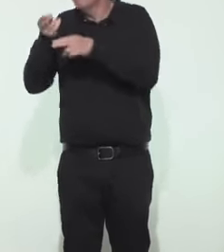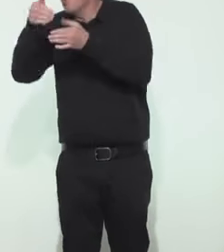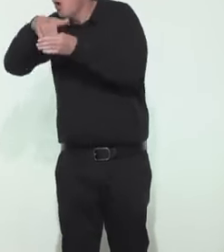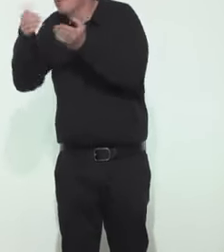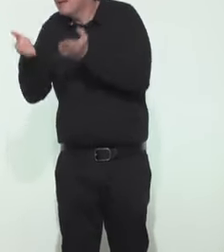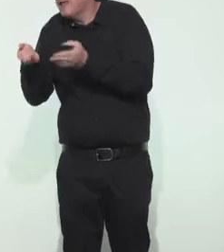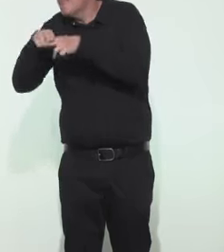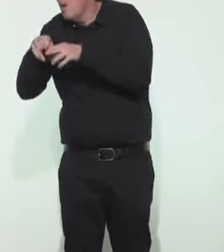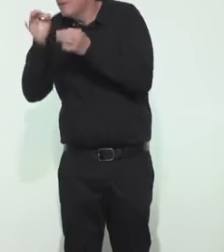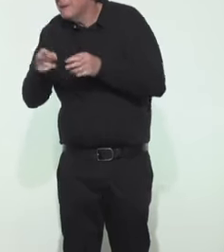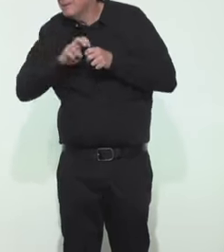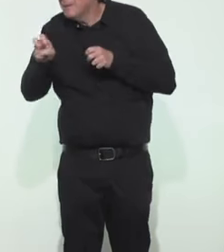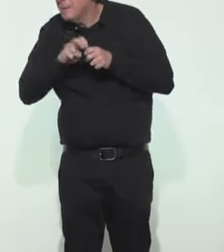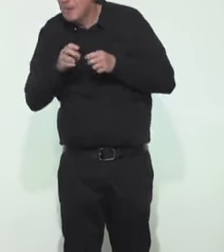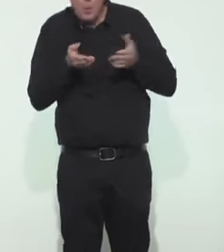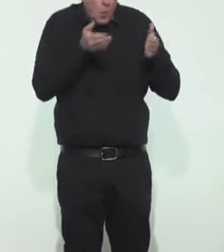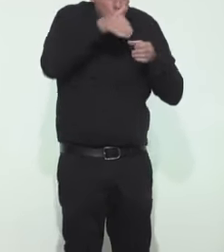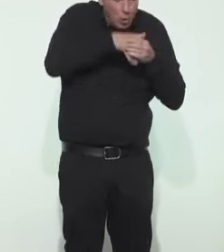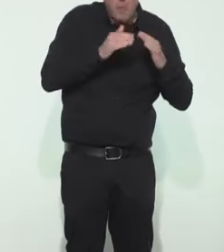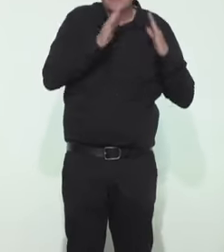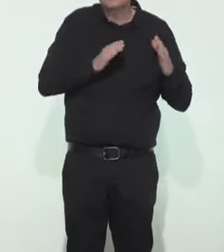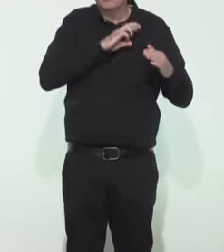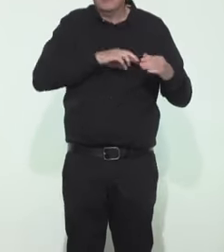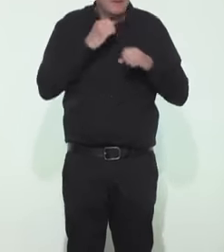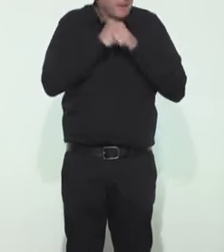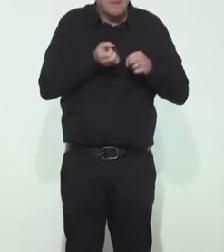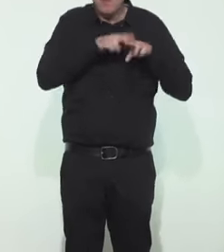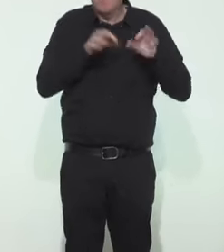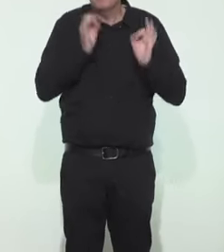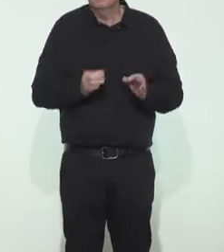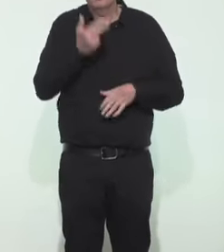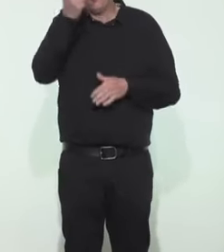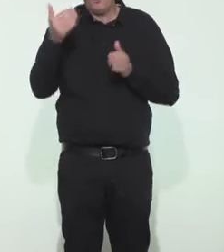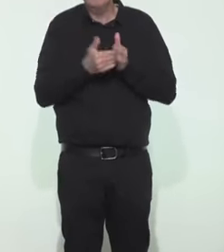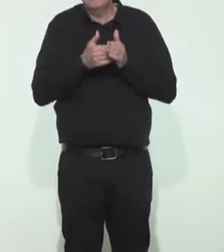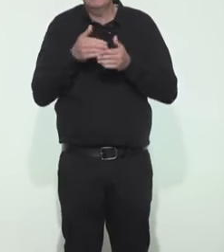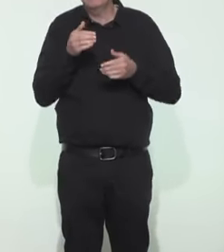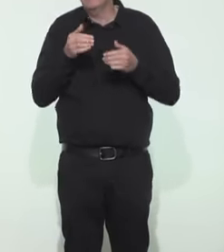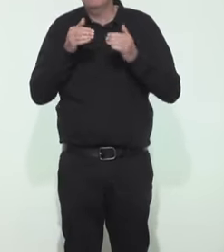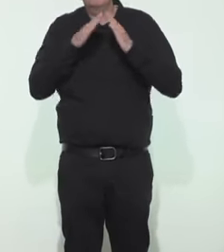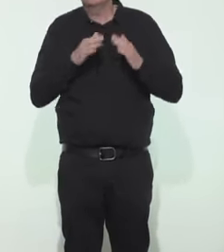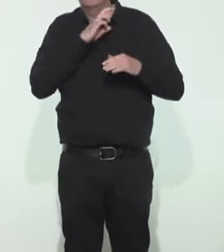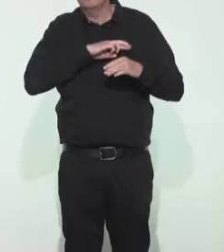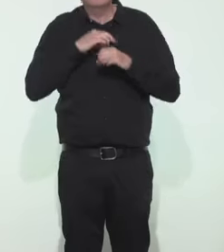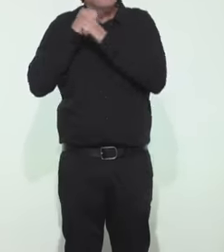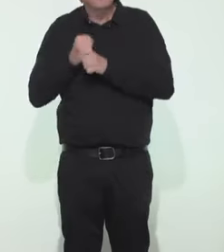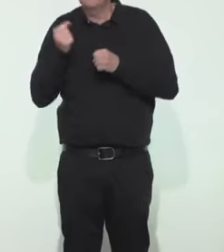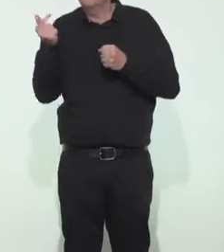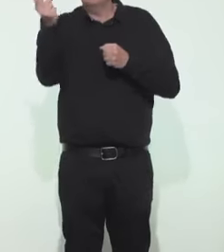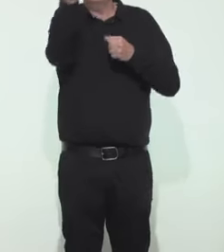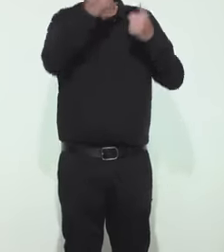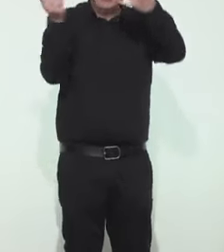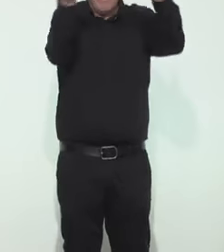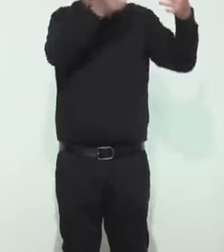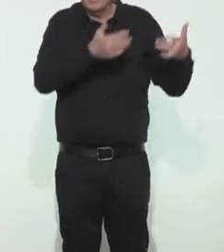soir de très nombreux établissements je vous ai plus de 3000 participants recueil il ya aussi des établissements qui fort heureusement nous disent qu'il n'y a pas